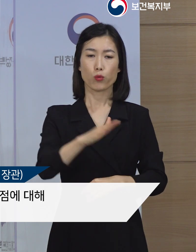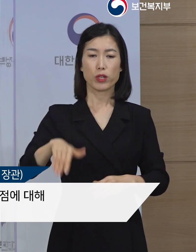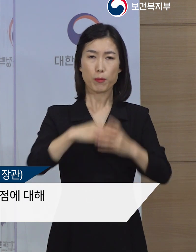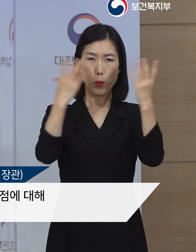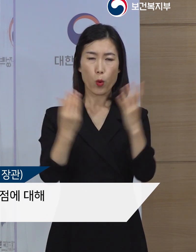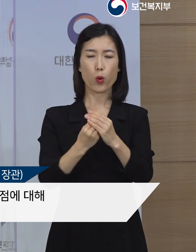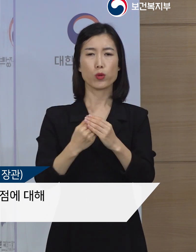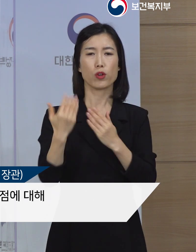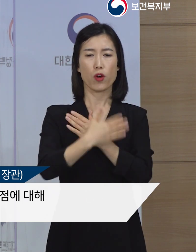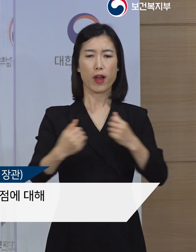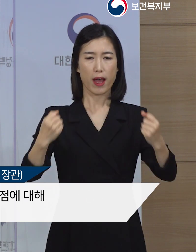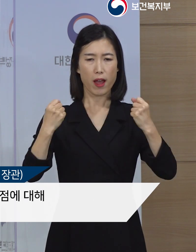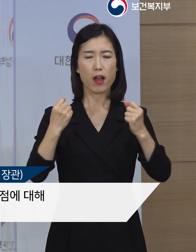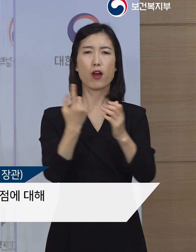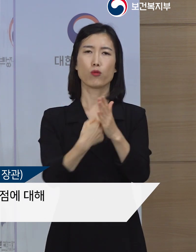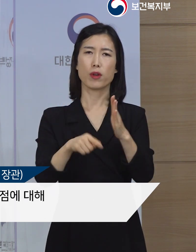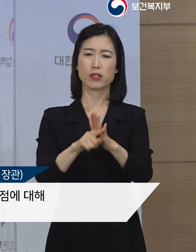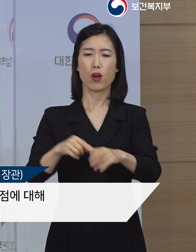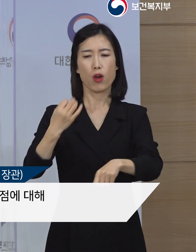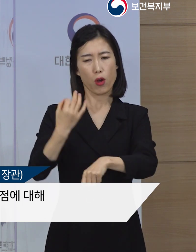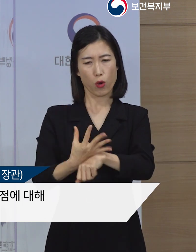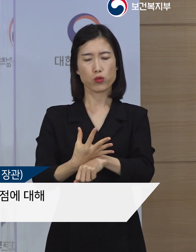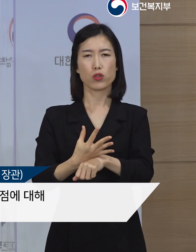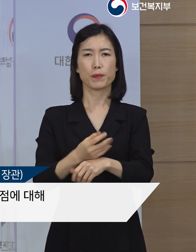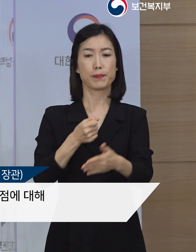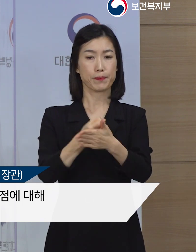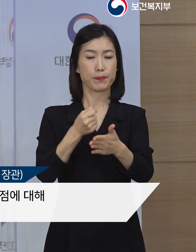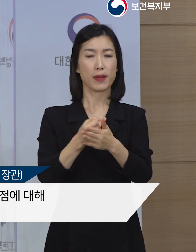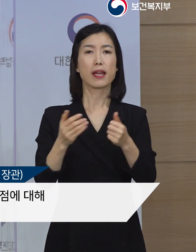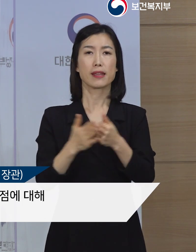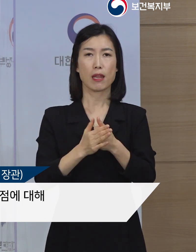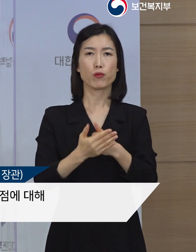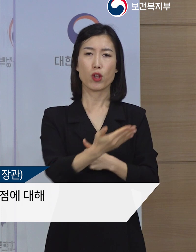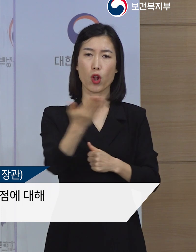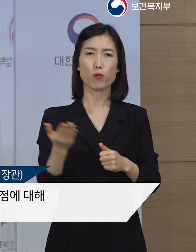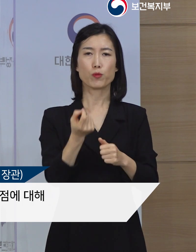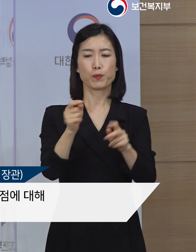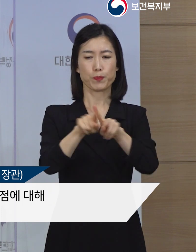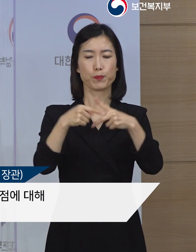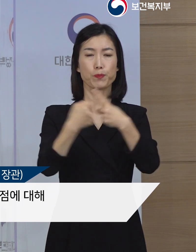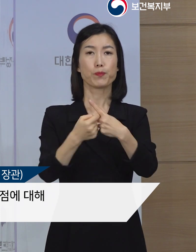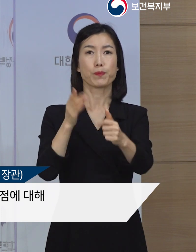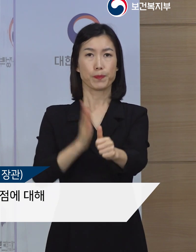위한 불가피한 조치라는 점에 대해 양해를 부탁드립니다.